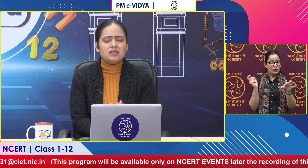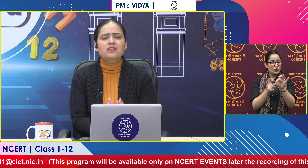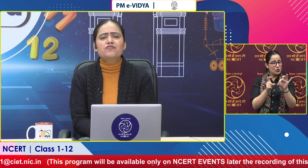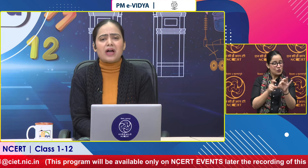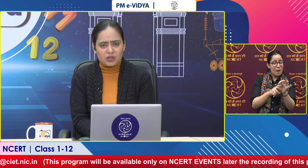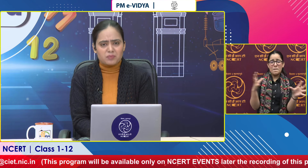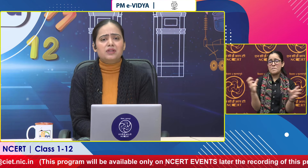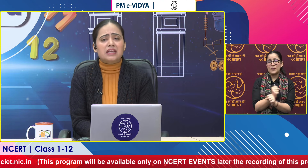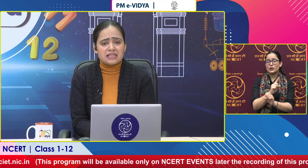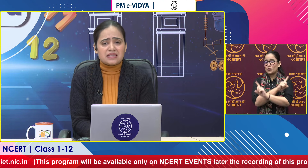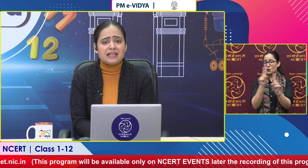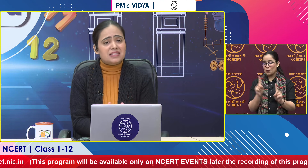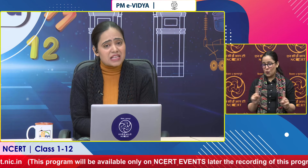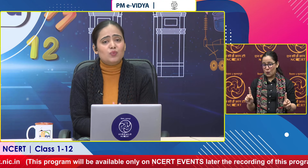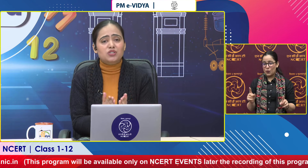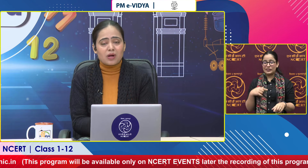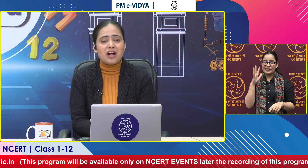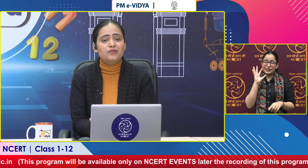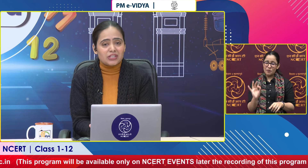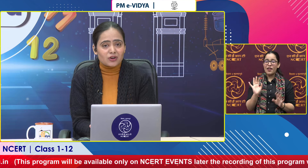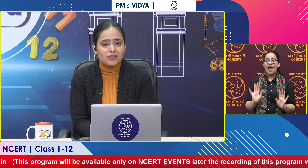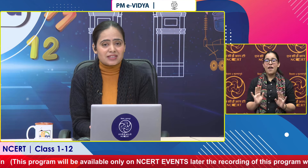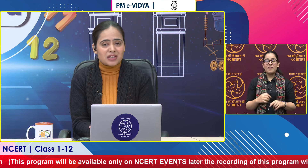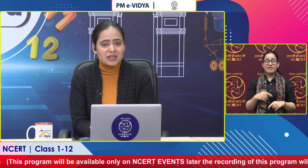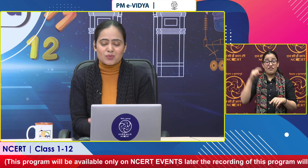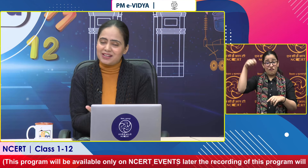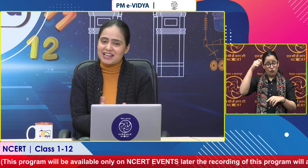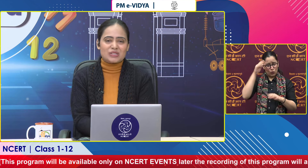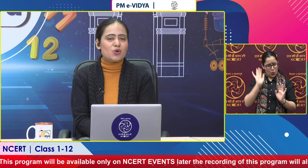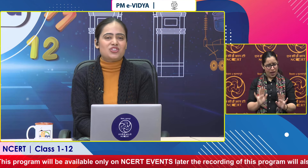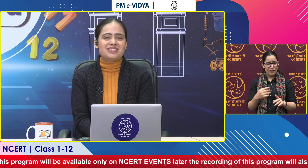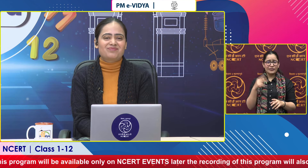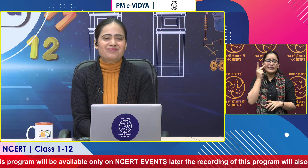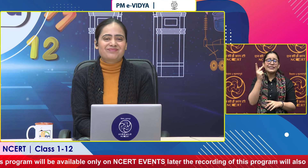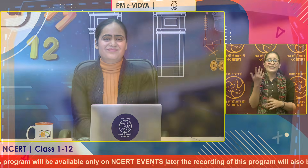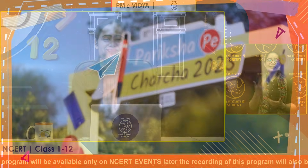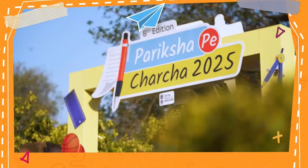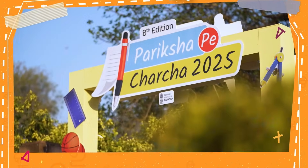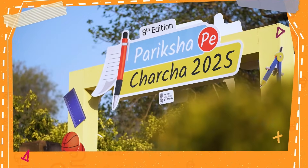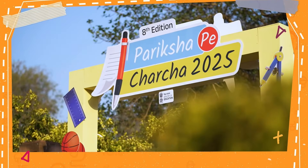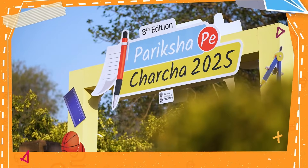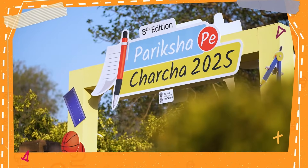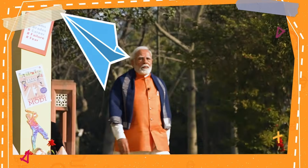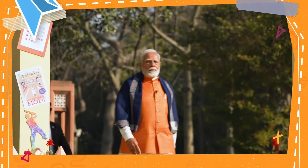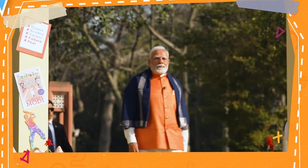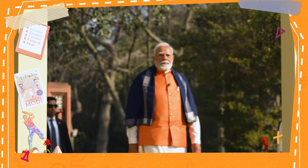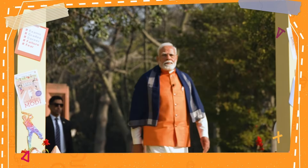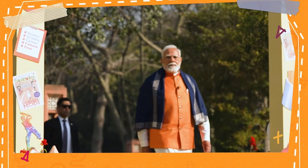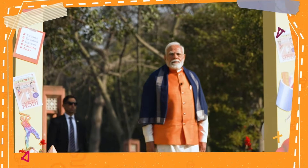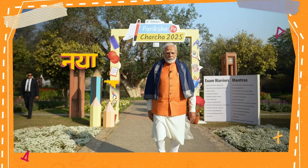these invaluable insights. Yes, we do have video for the same as well. Let's watch it. परीक्षा पे चर्चा के 8th एडिशन के नए